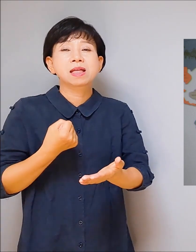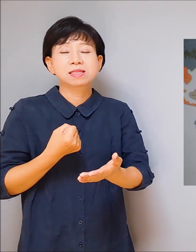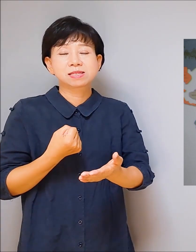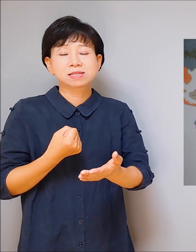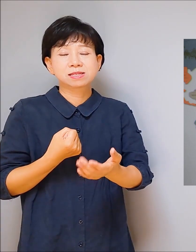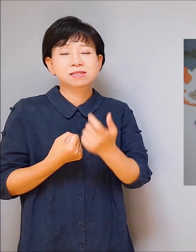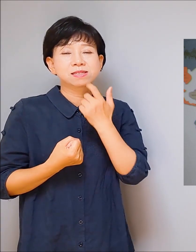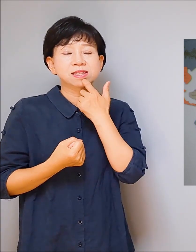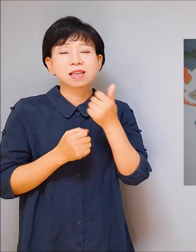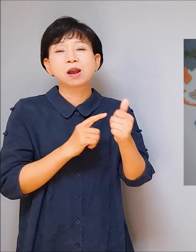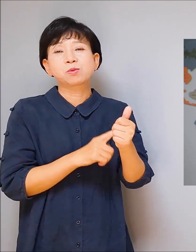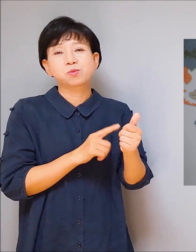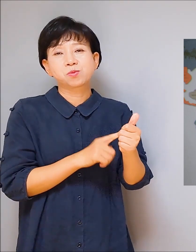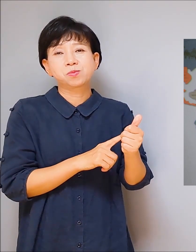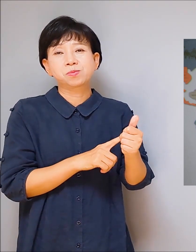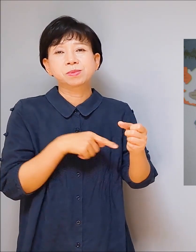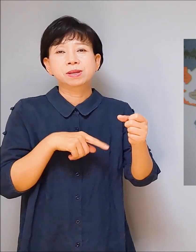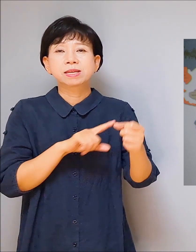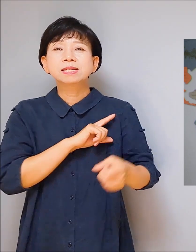그런 의미가 있어요.